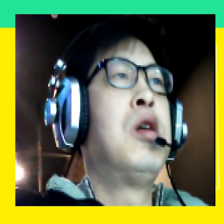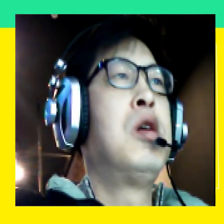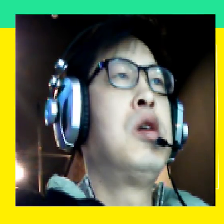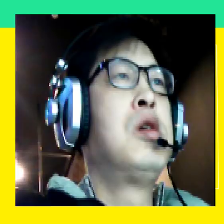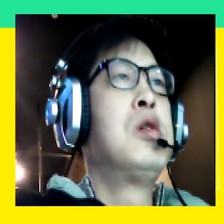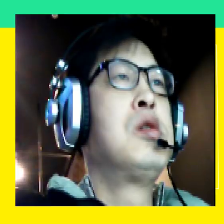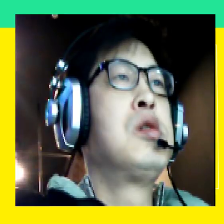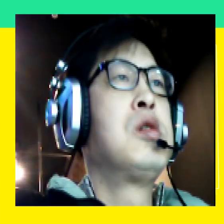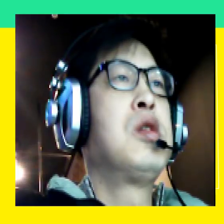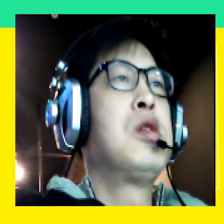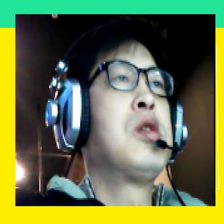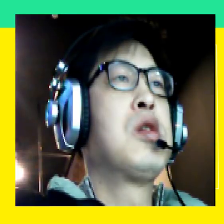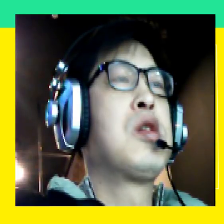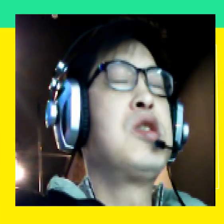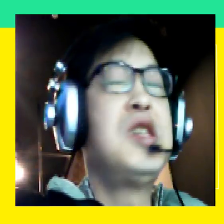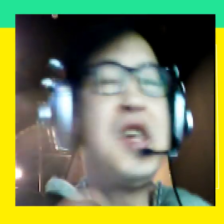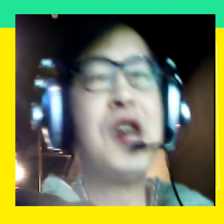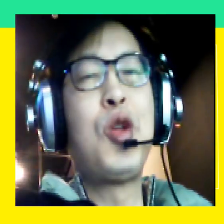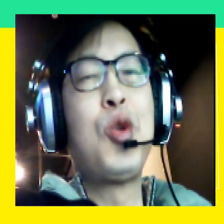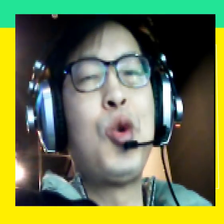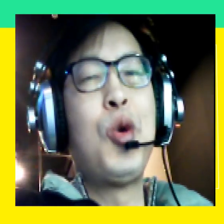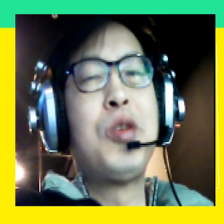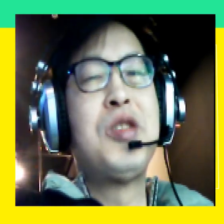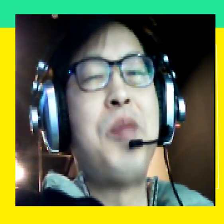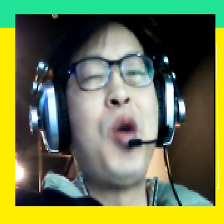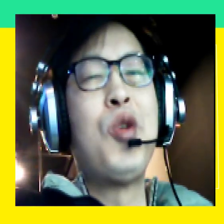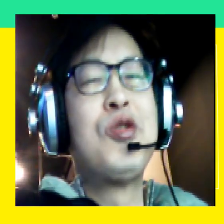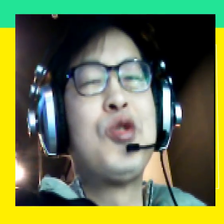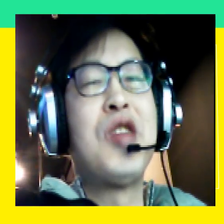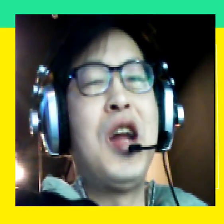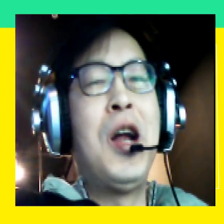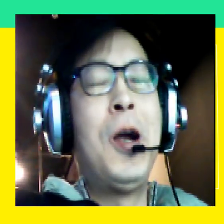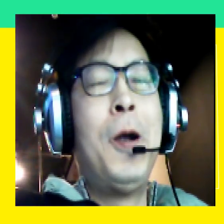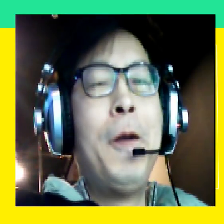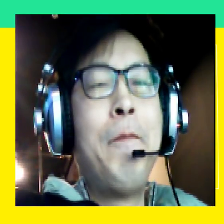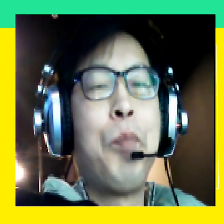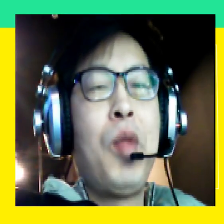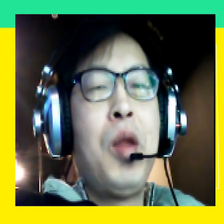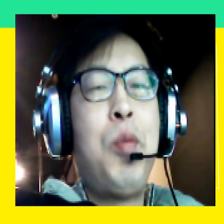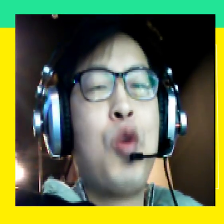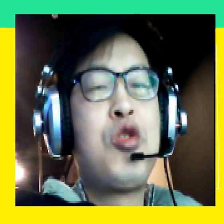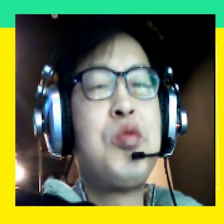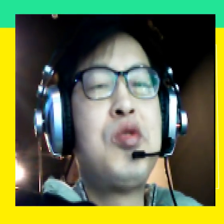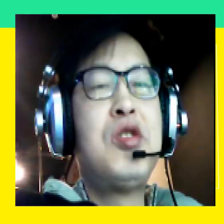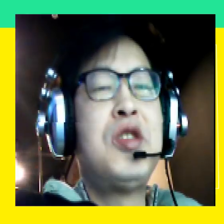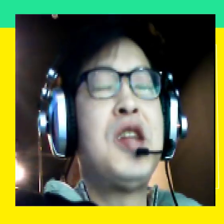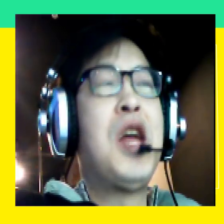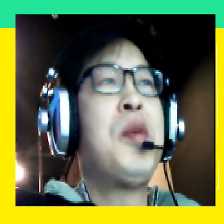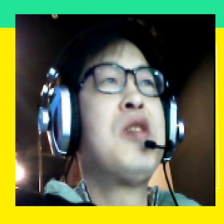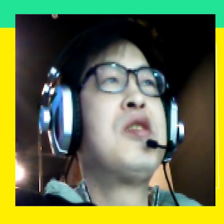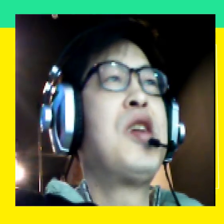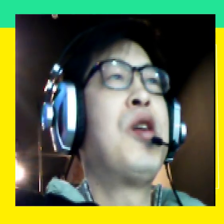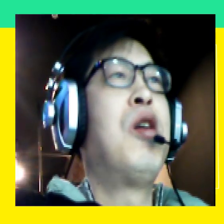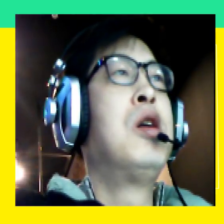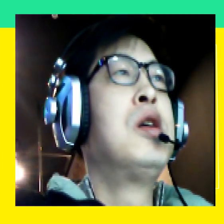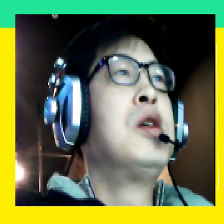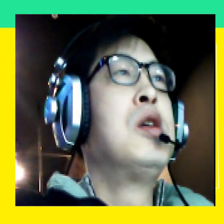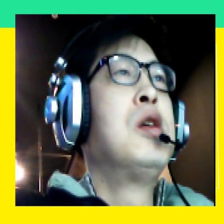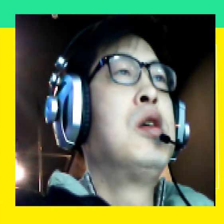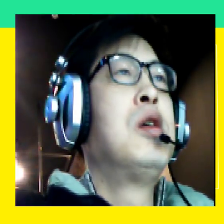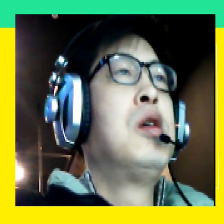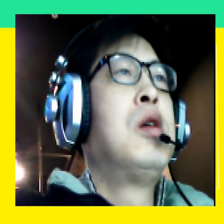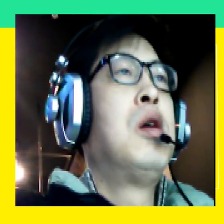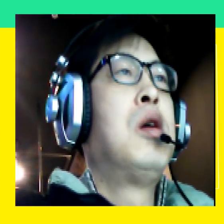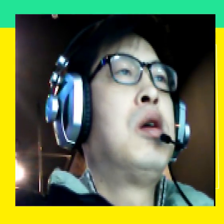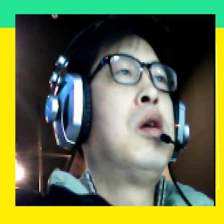있는데요. 그 이상은 저도 지금 배우고 있는 중이라 복습을 일단 해봤는데요.